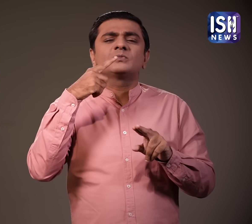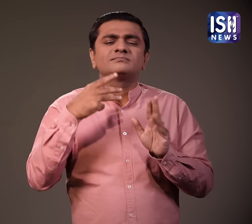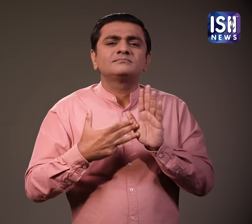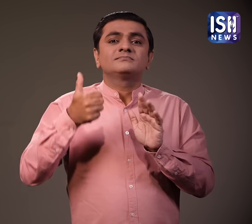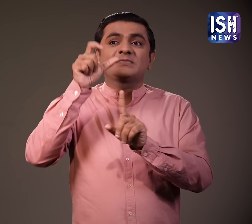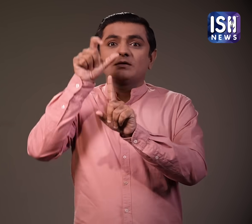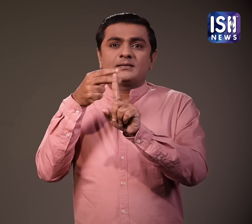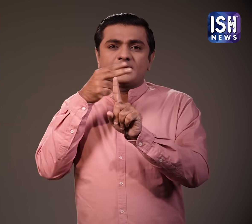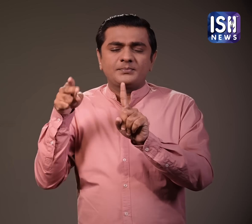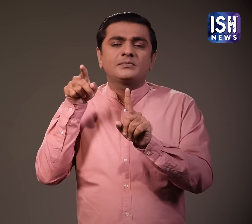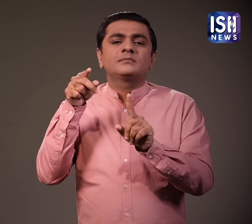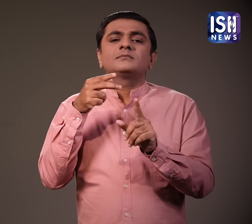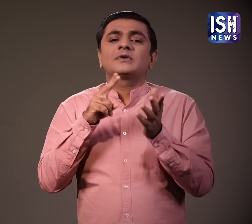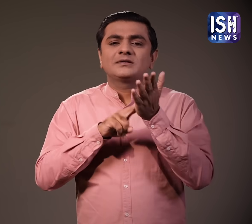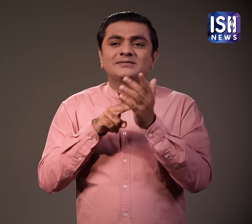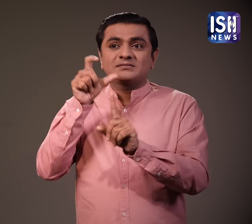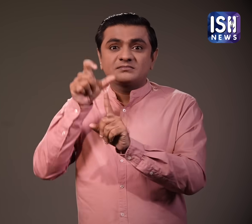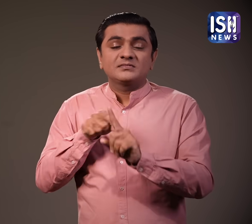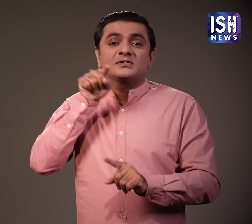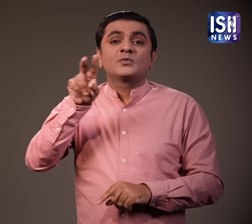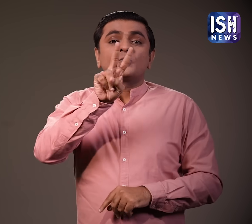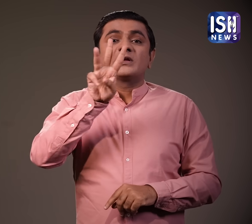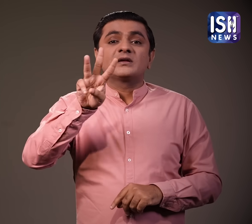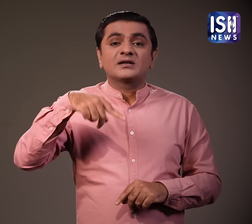मंत्री नित्यानन राई लगातार 23 दिनों तक वहां रहे